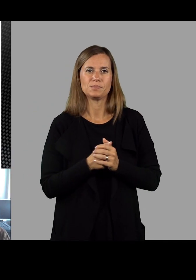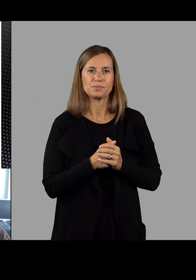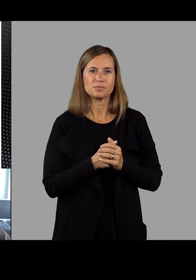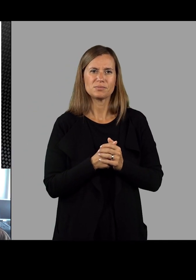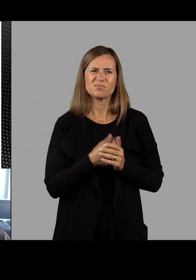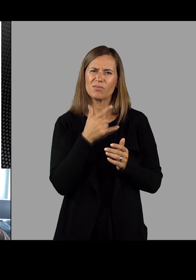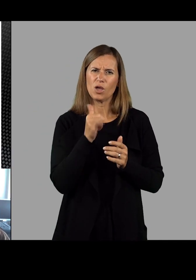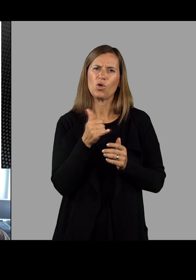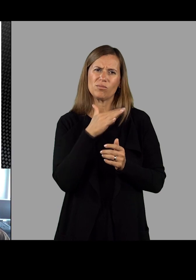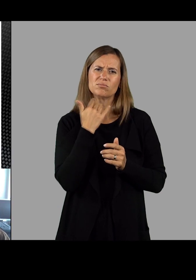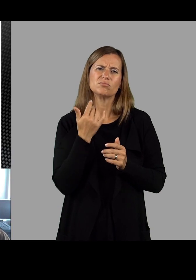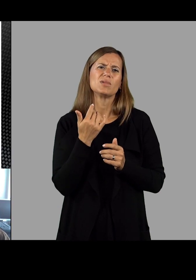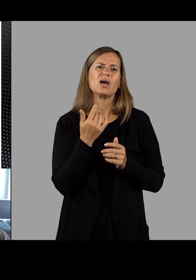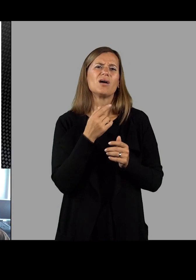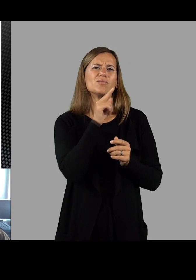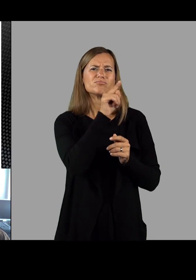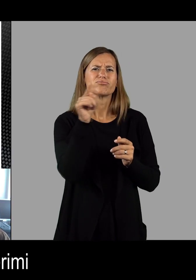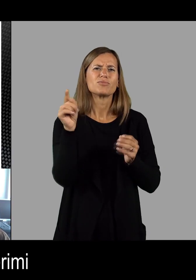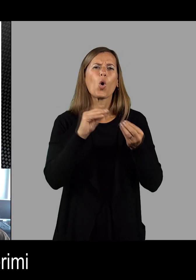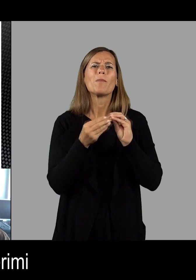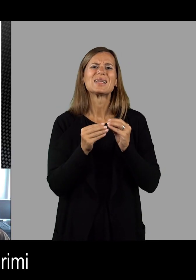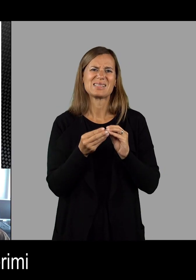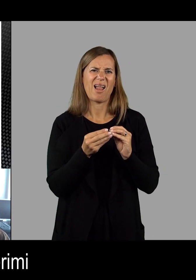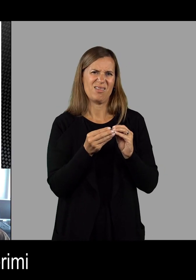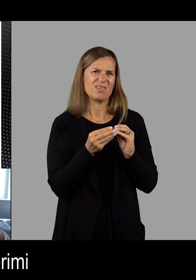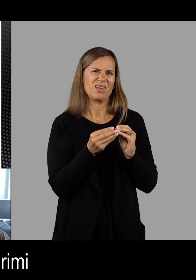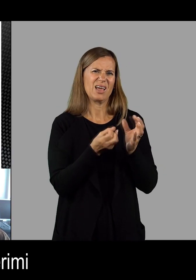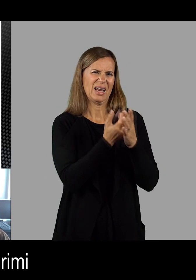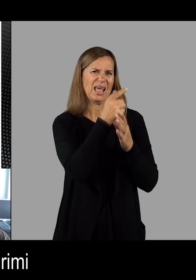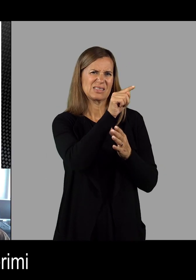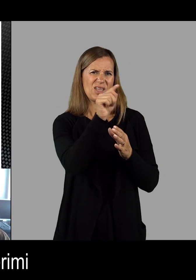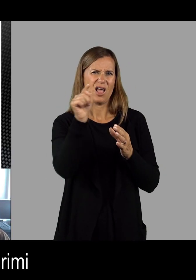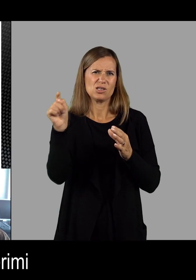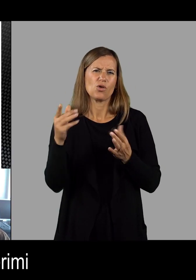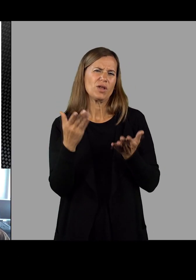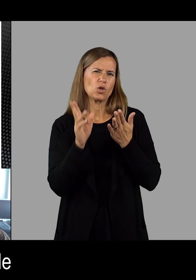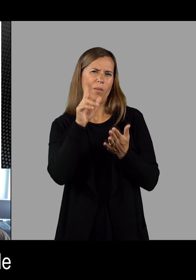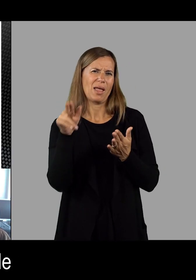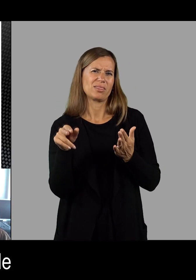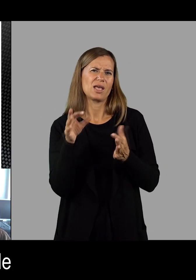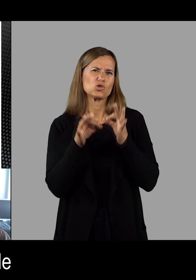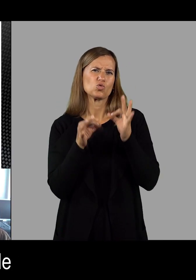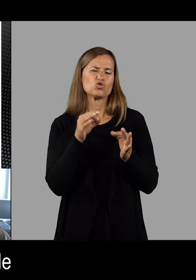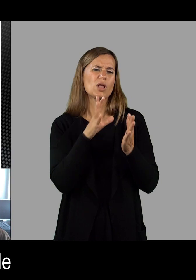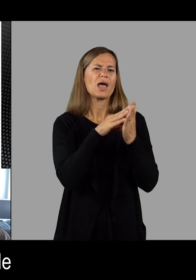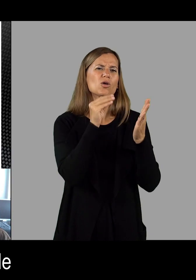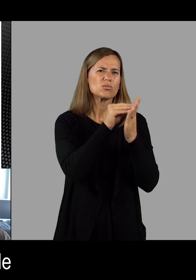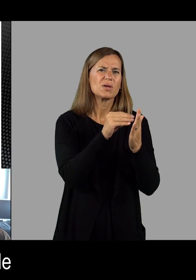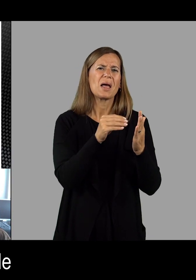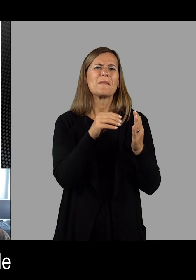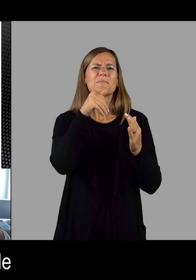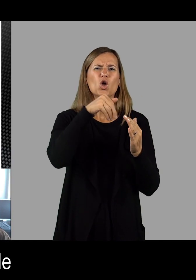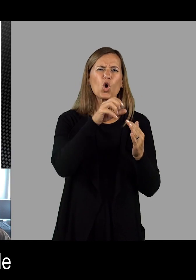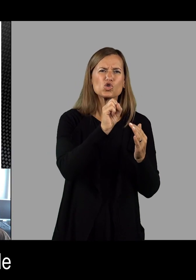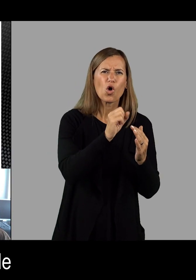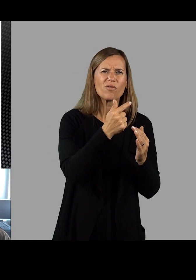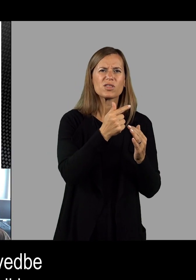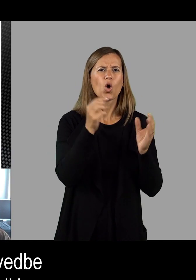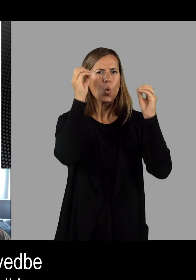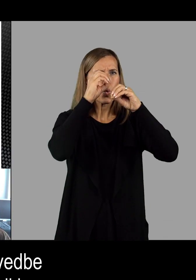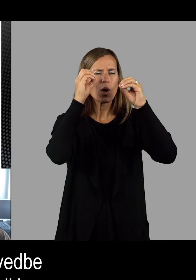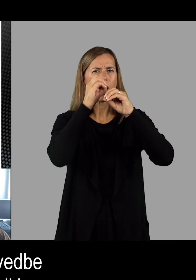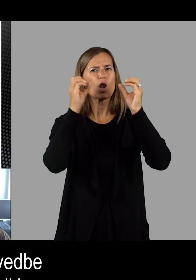Pojavilo se je precej komercialnih razvijalcev, gotovo imate z marsikaterimi aplikacijami že izkušnje, Microsoft, Baidu, Google in tako naprej,